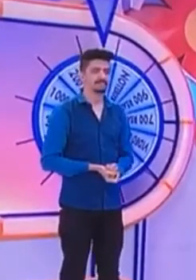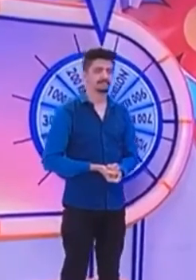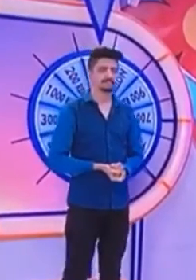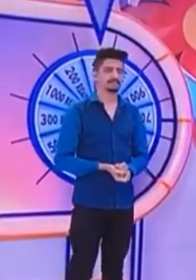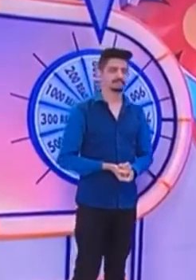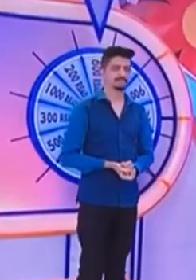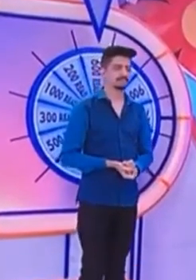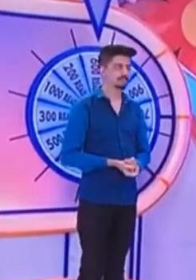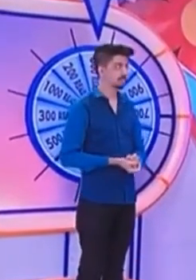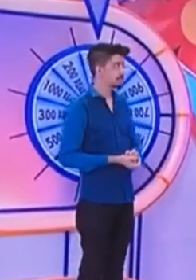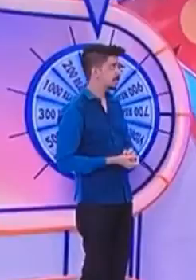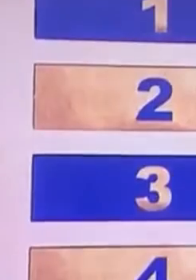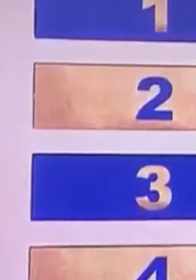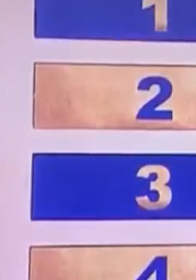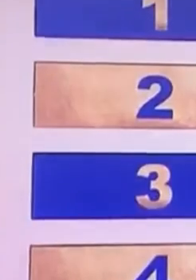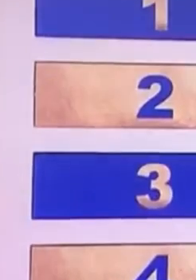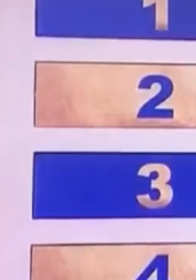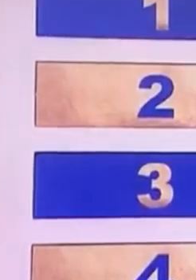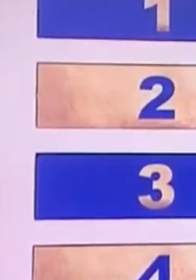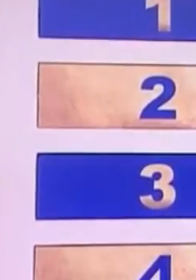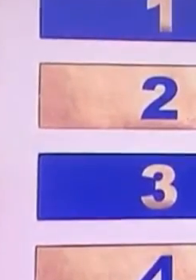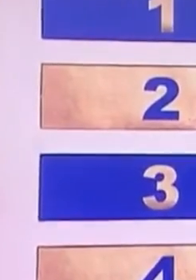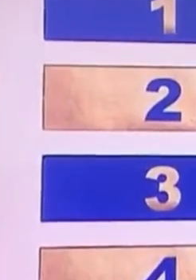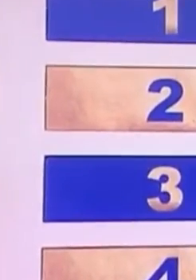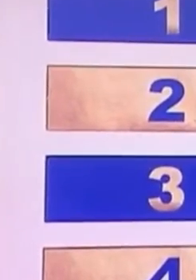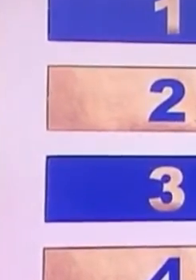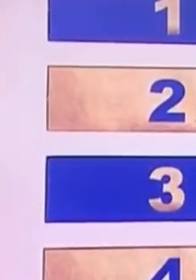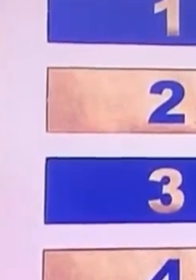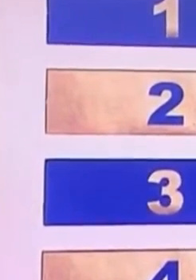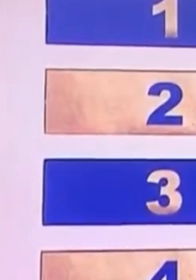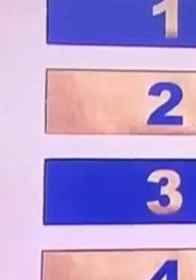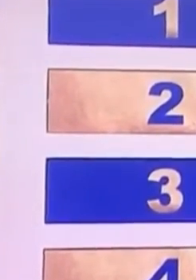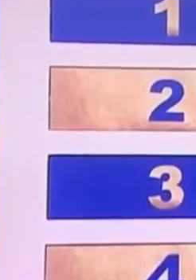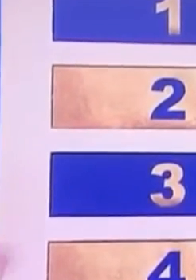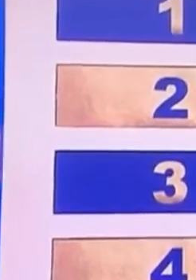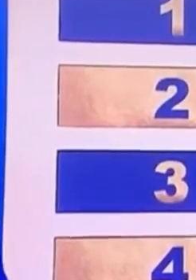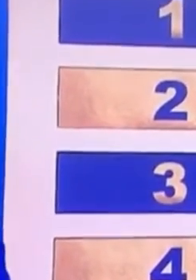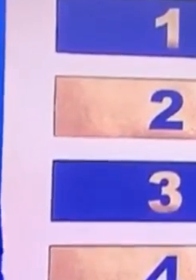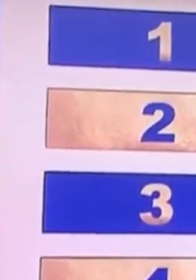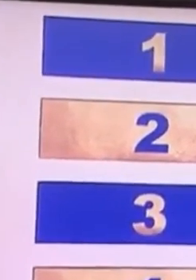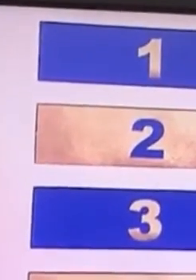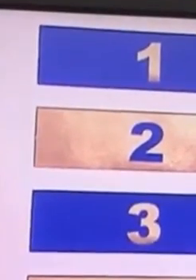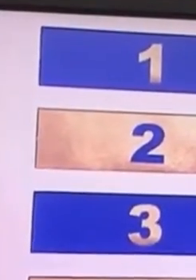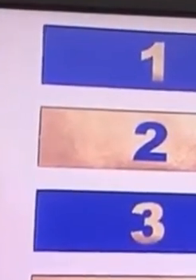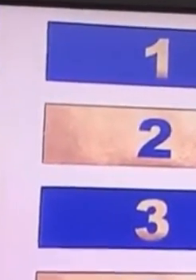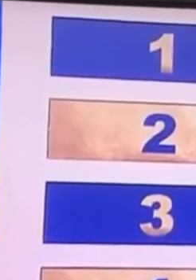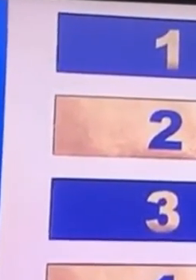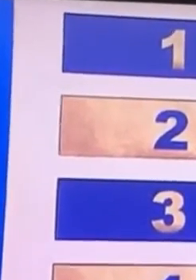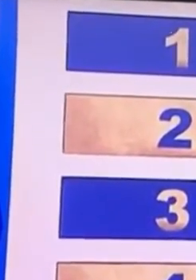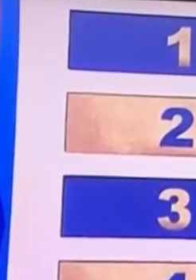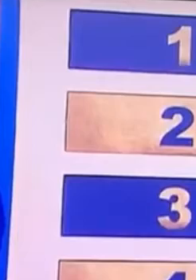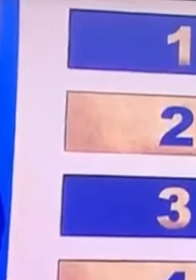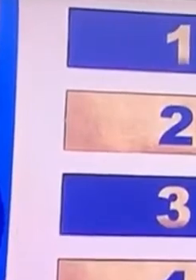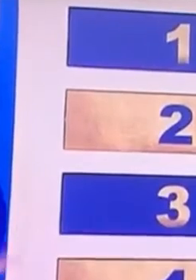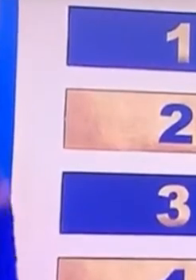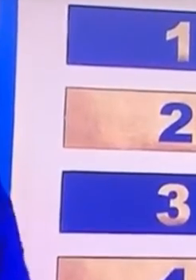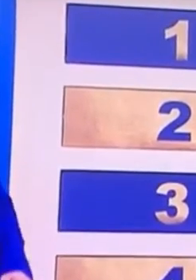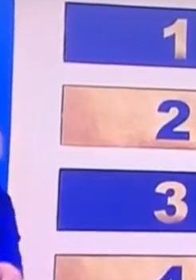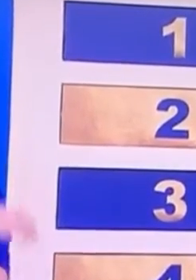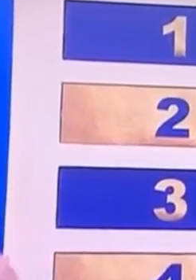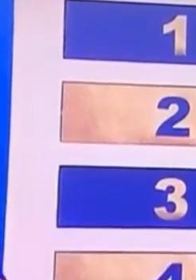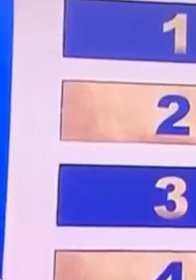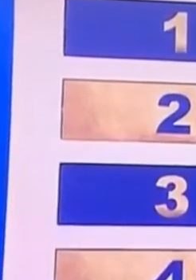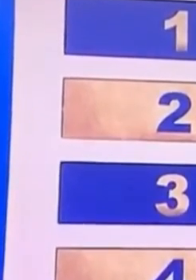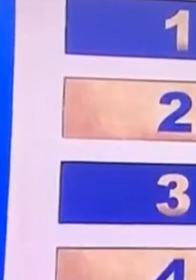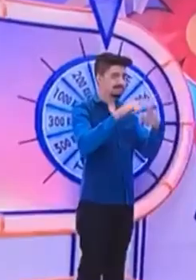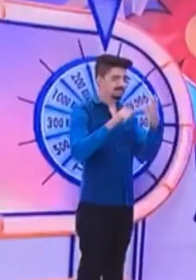O número um. O número um. O número três. O número três. O número cinco. E o